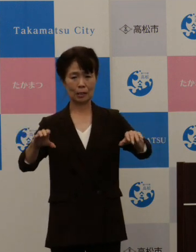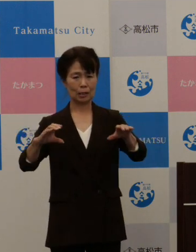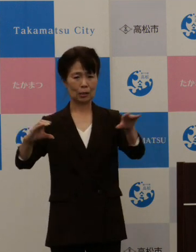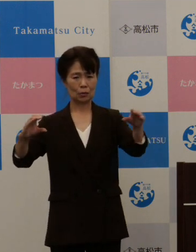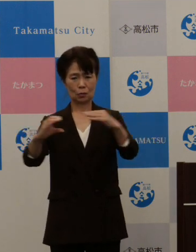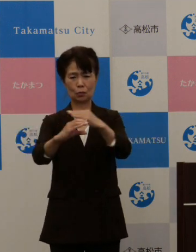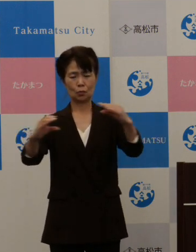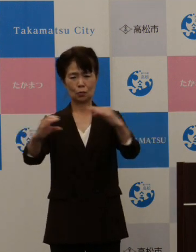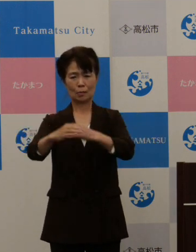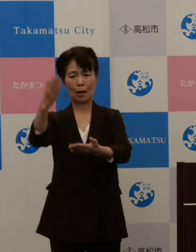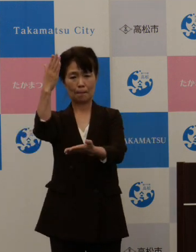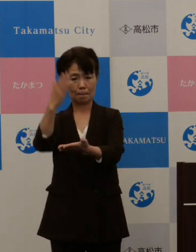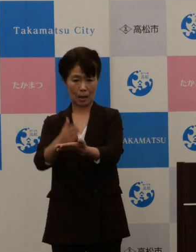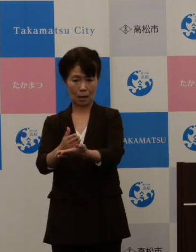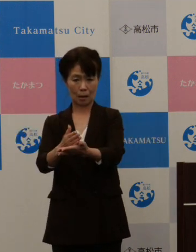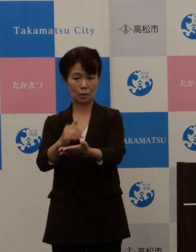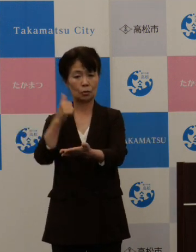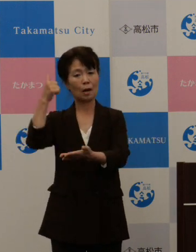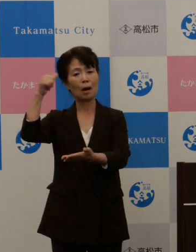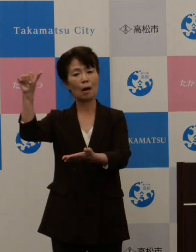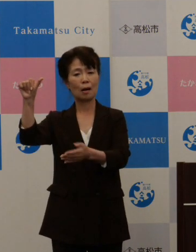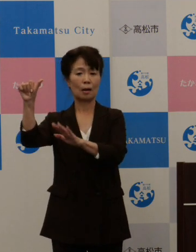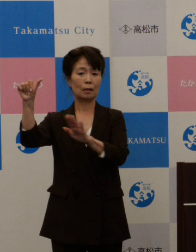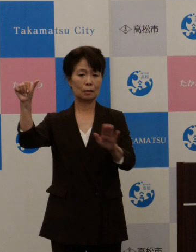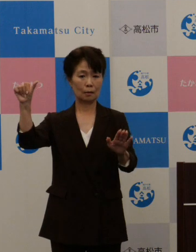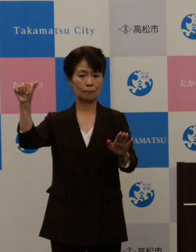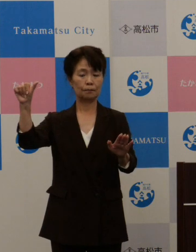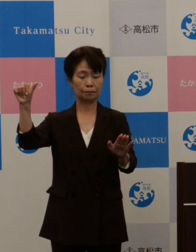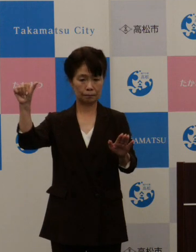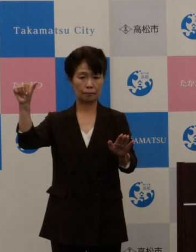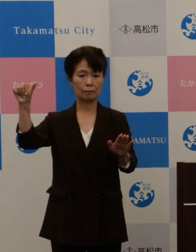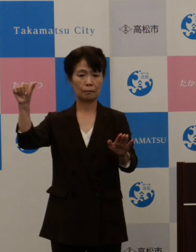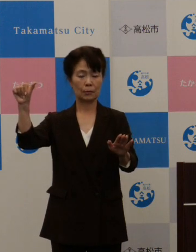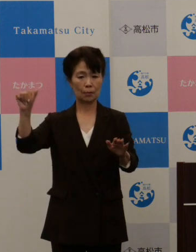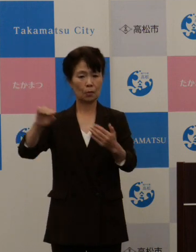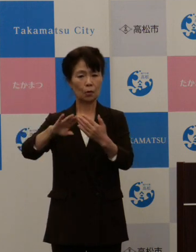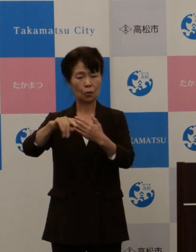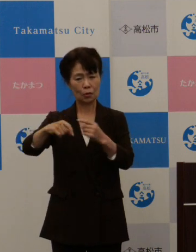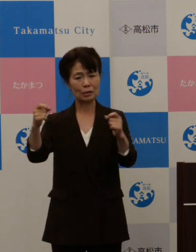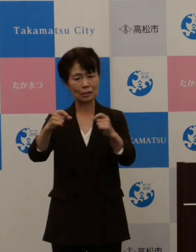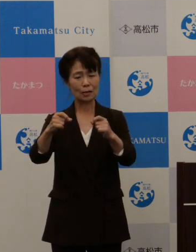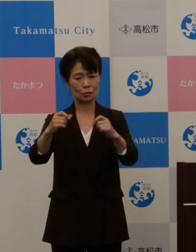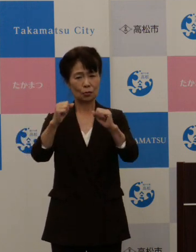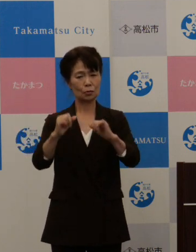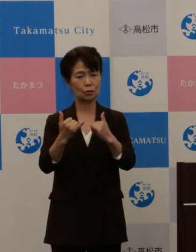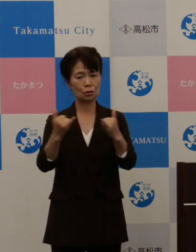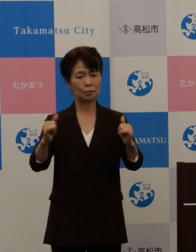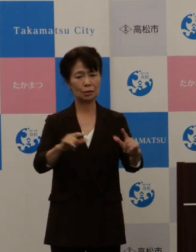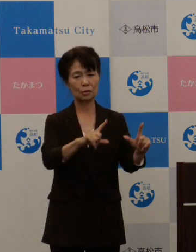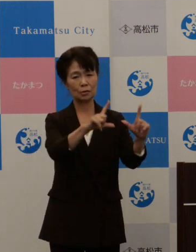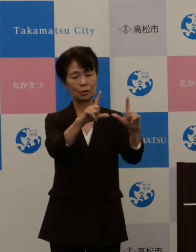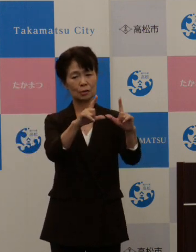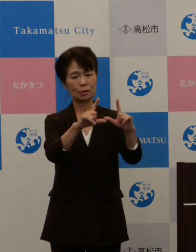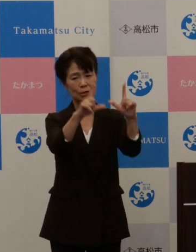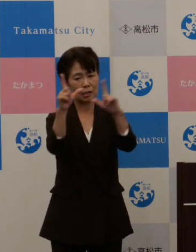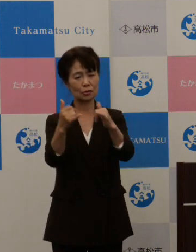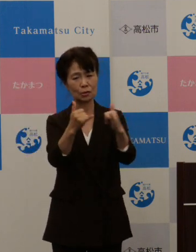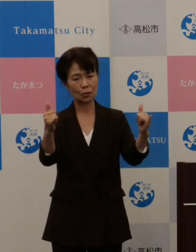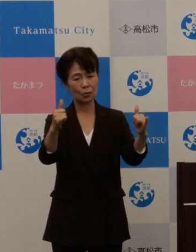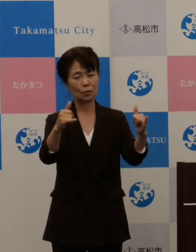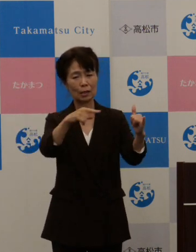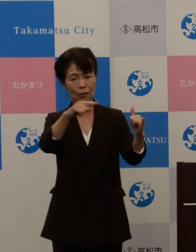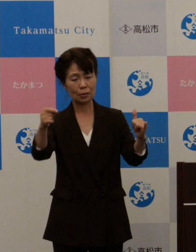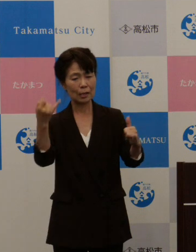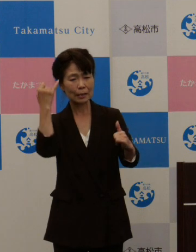行止めにするというような案もあったわけでございますけれども、周辺住民のご意見あるいは影響も勘案いたしまして